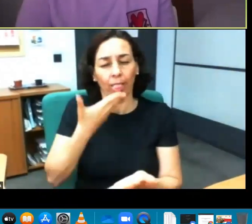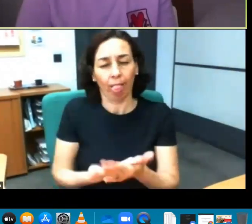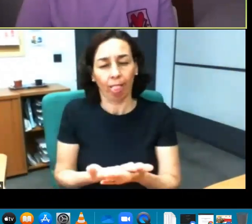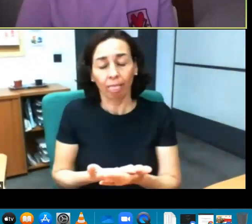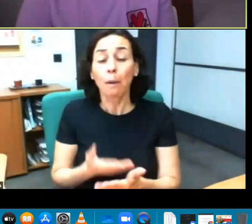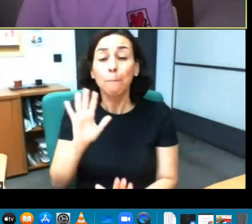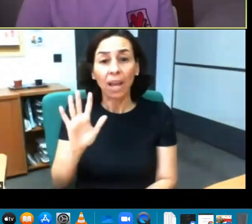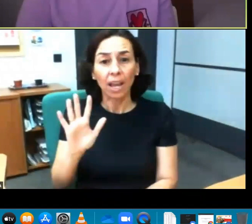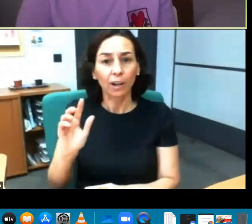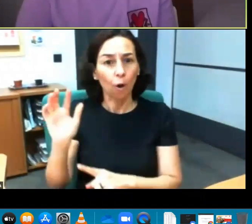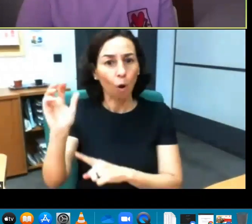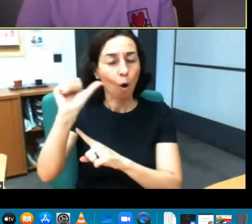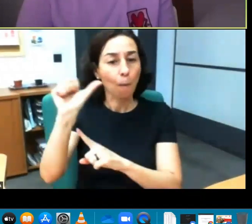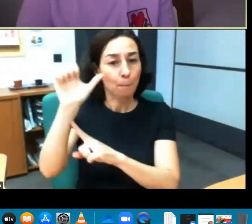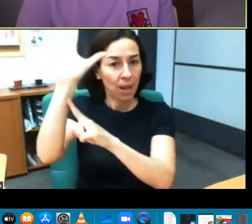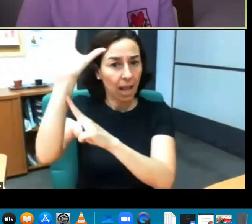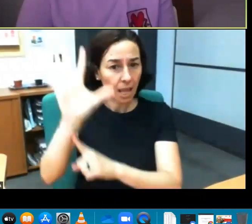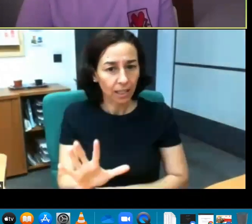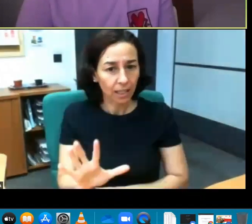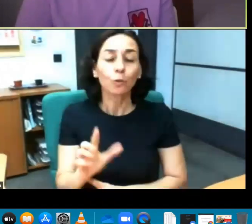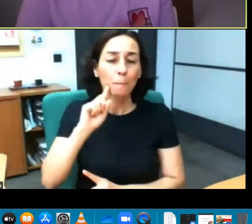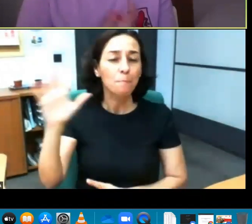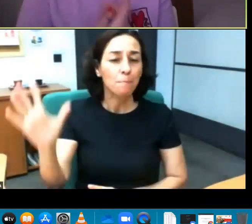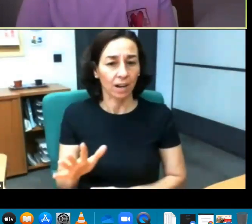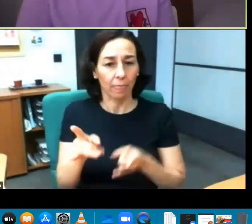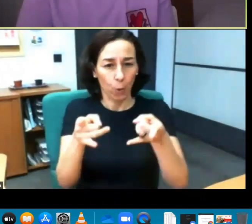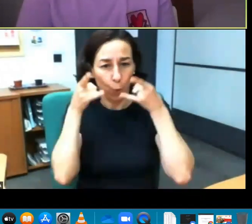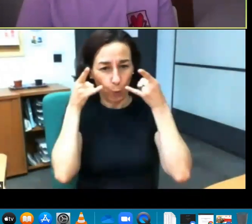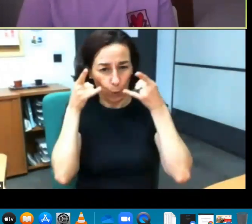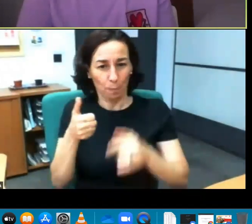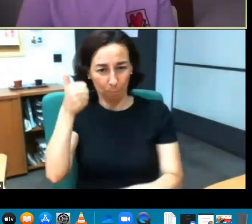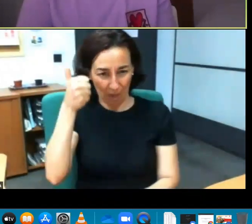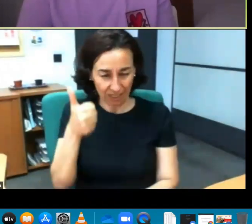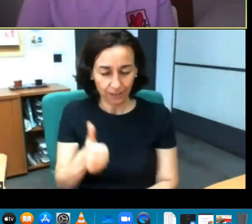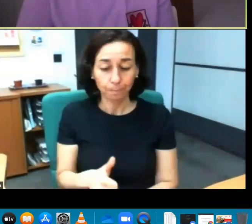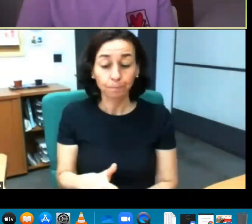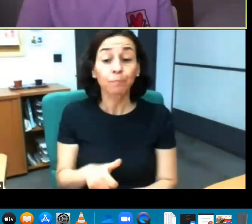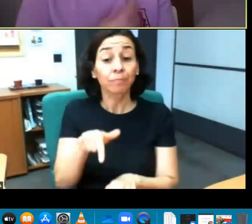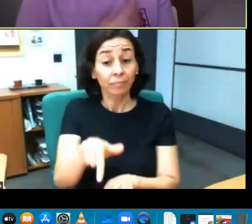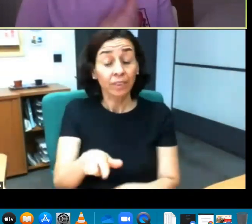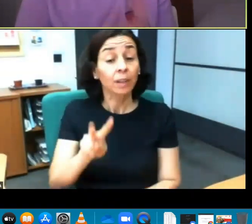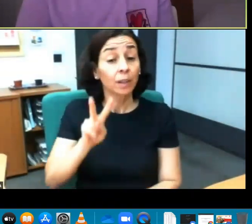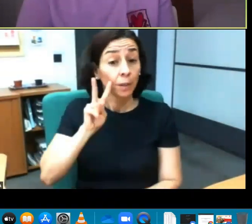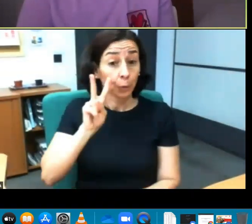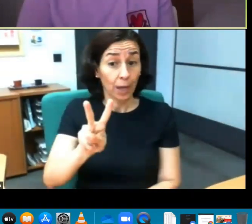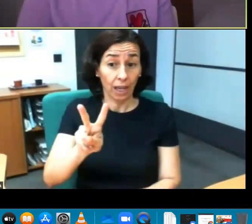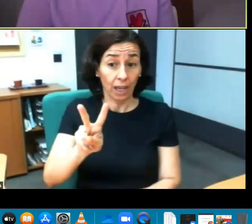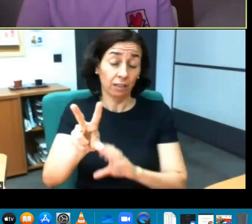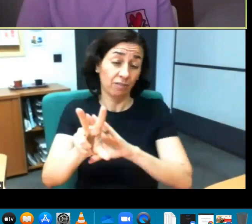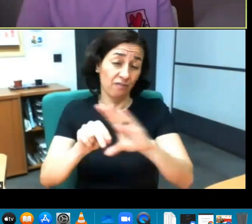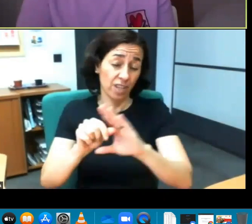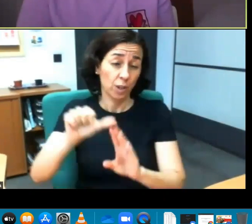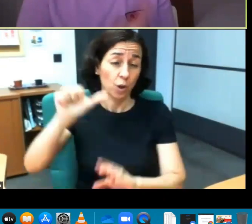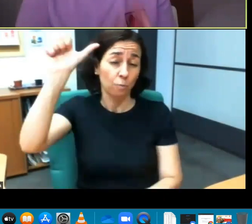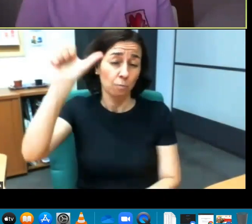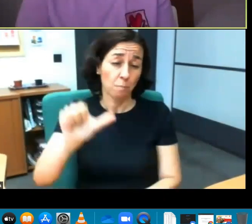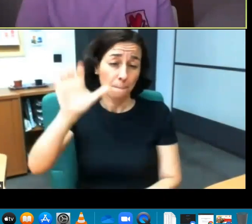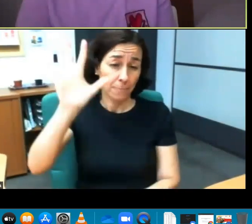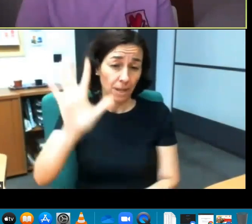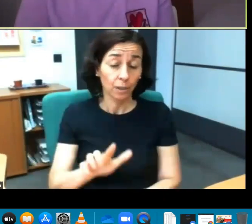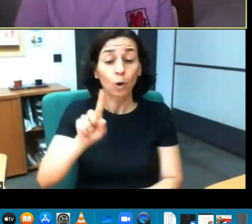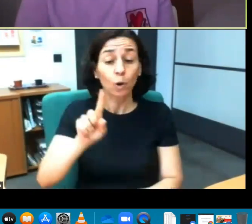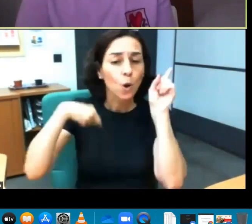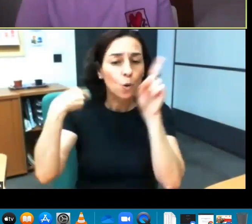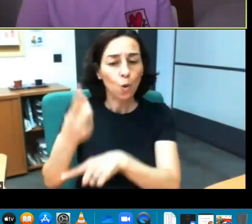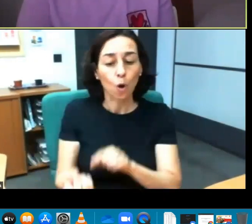puede resultar también mucho más atractivo. A partir de la película, luego, por supuesto, también se genera un pequeño debate. Como os comentaba,